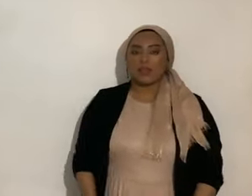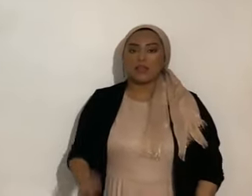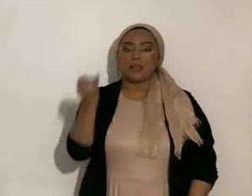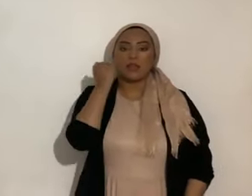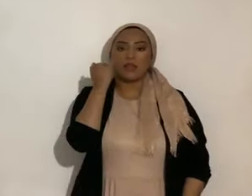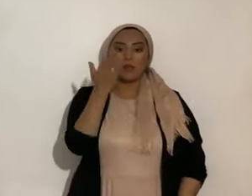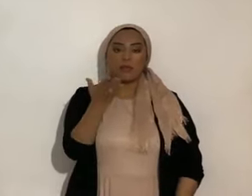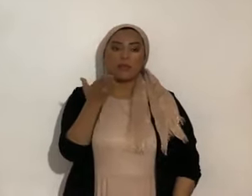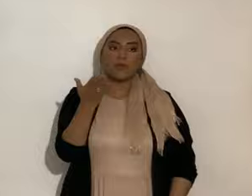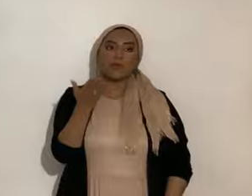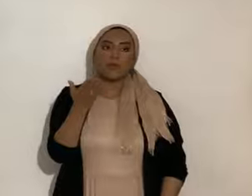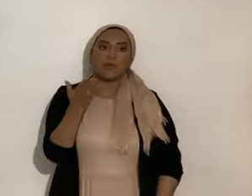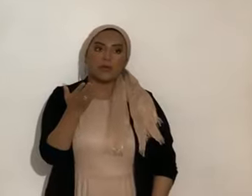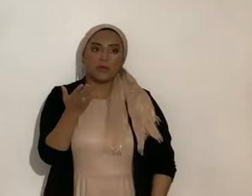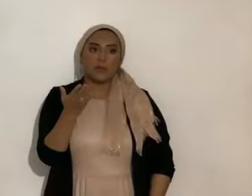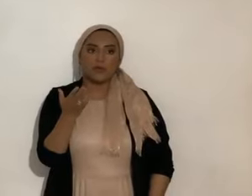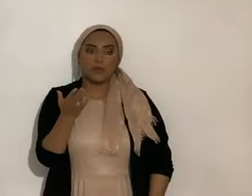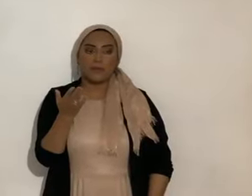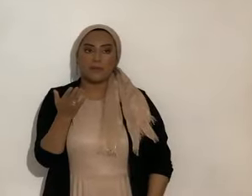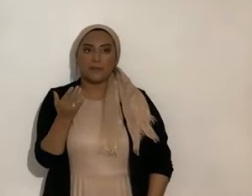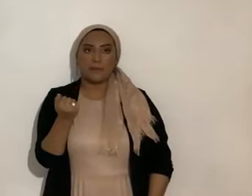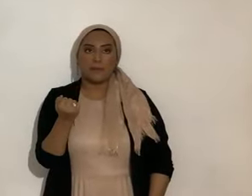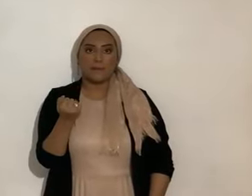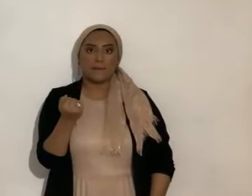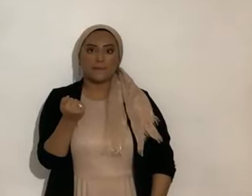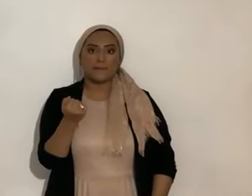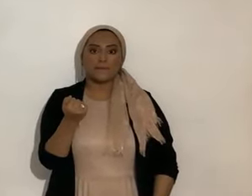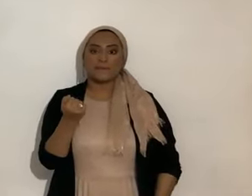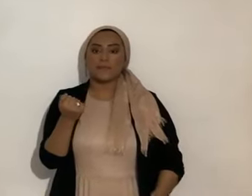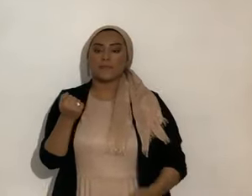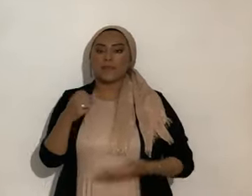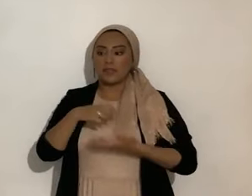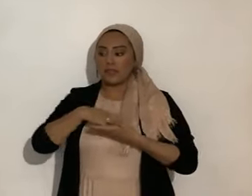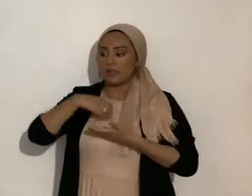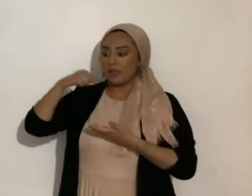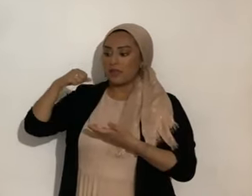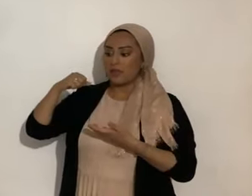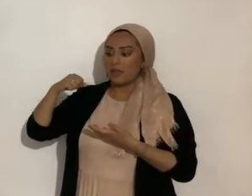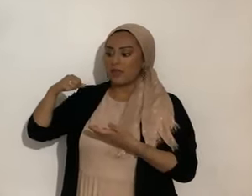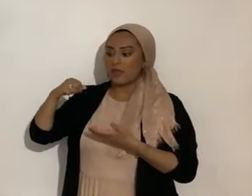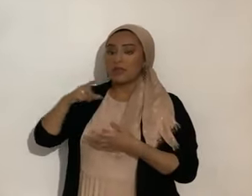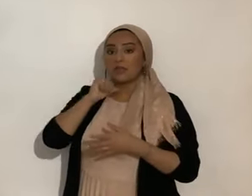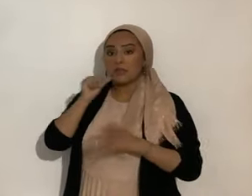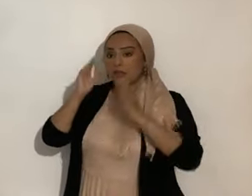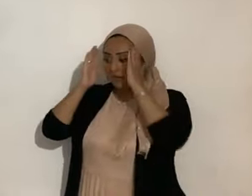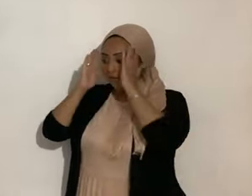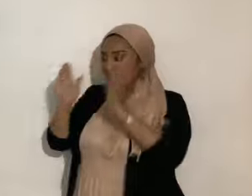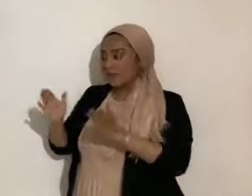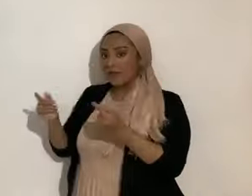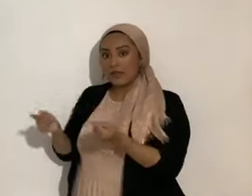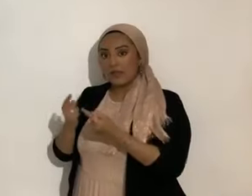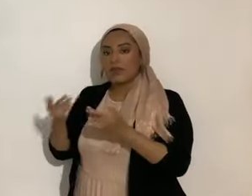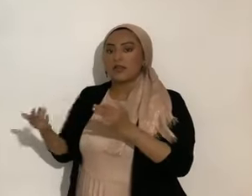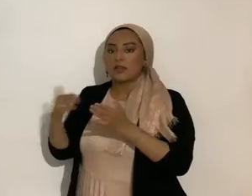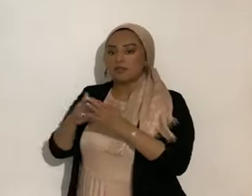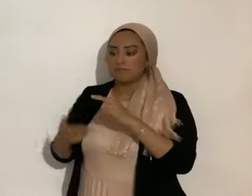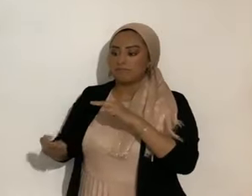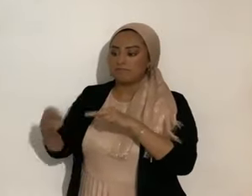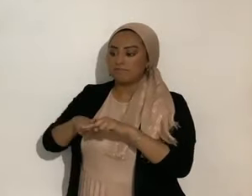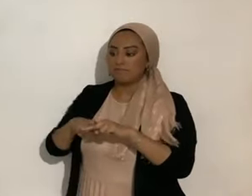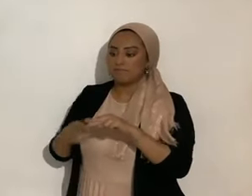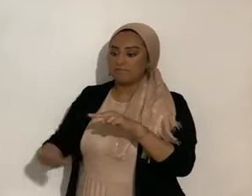te desatiendes de esos errores o pecados, entonces se va aumentando, se va haciendo como una capa, como otra capa, como